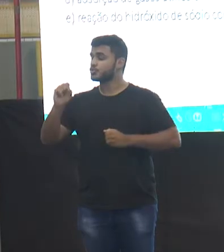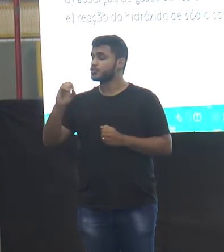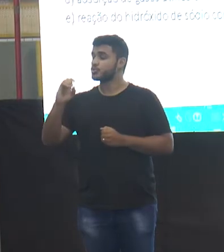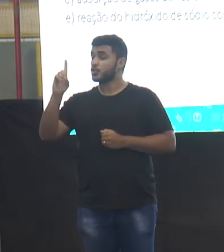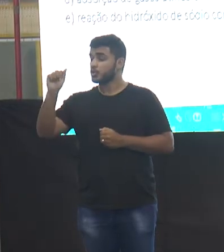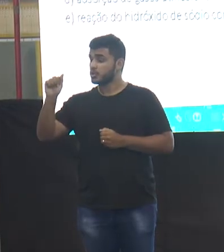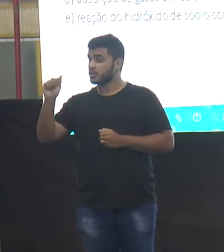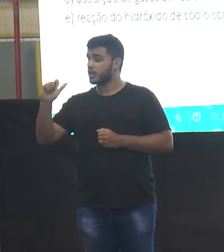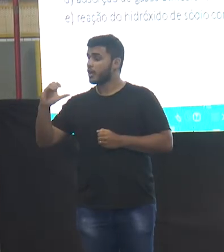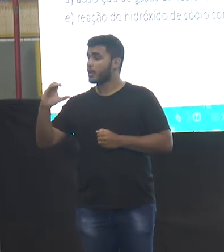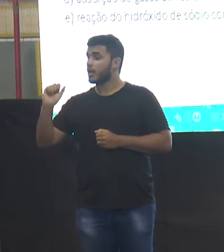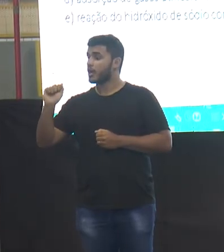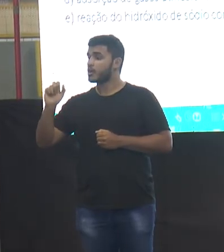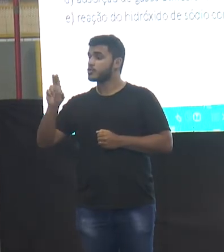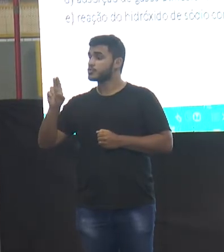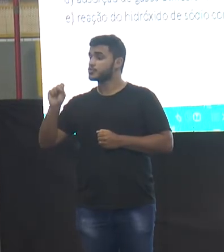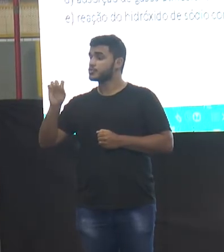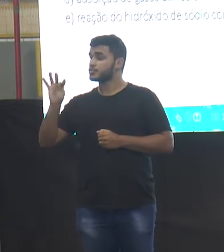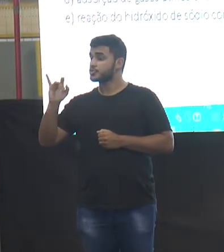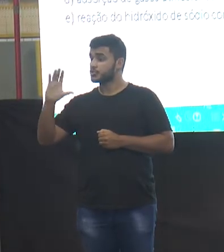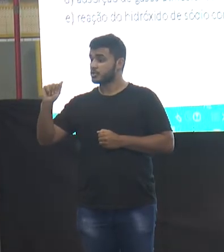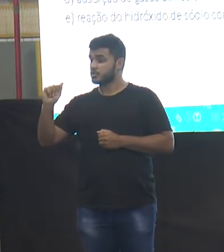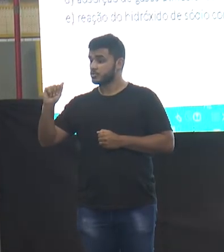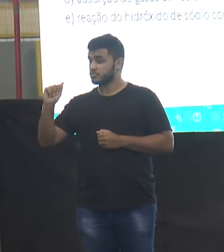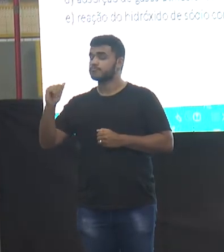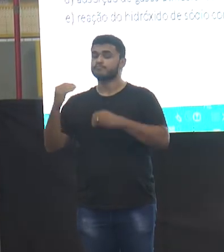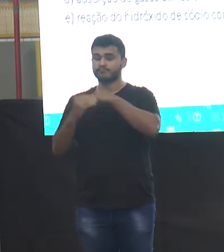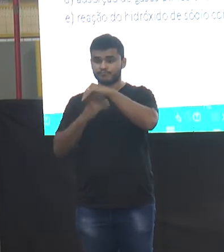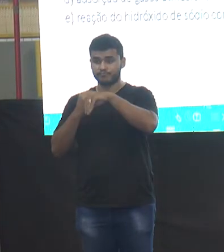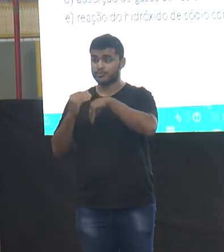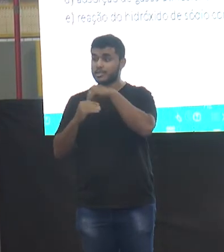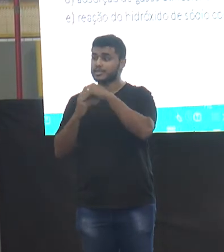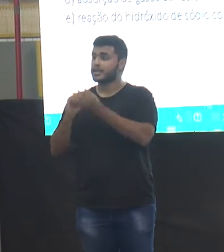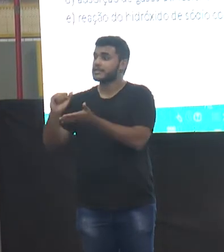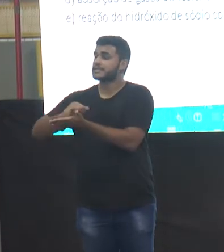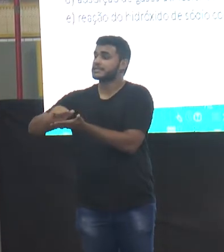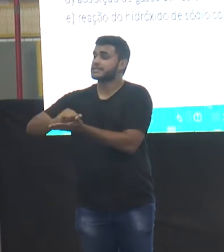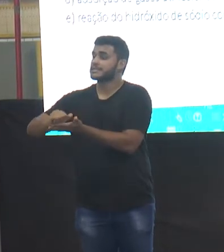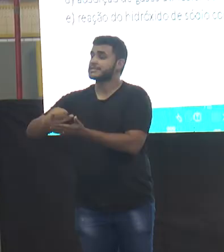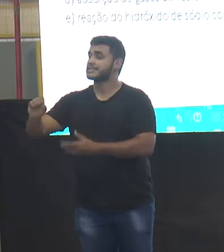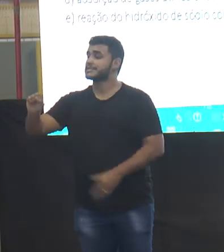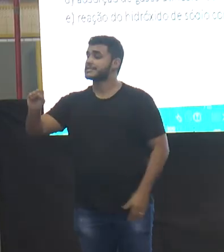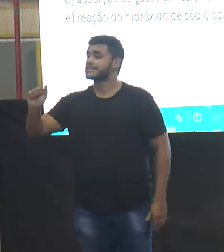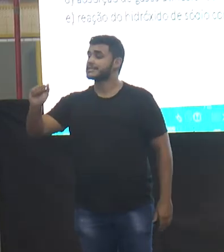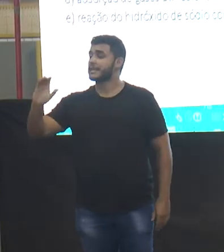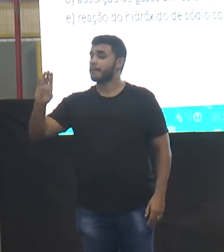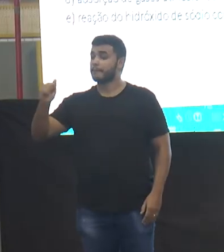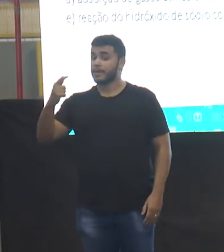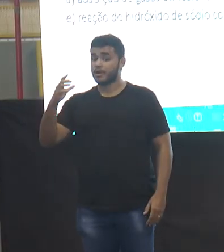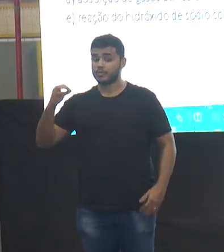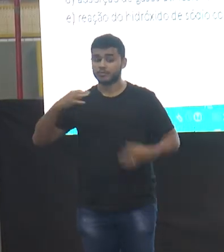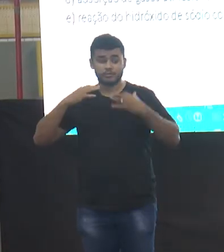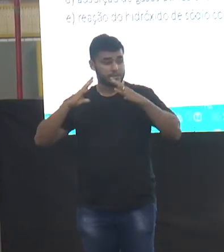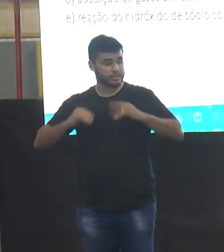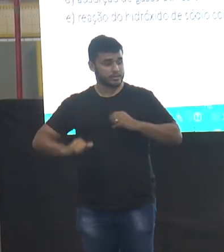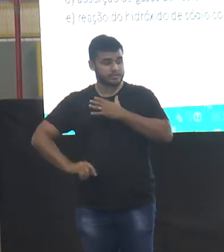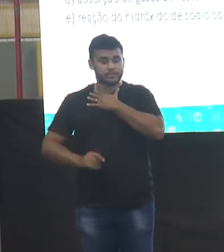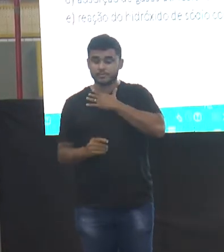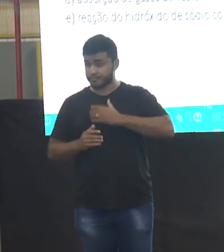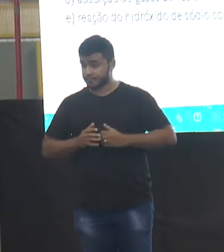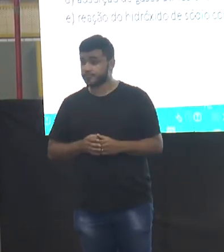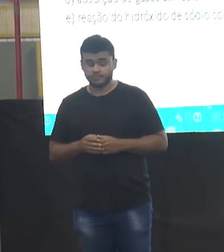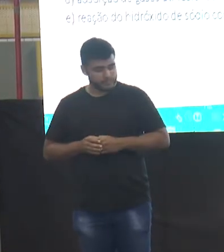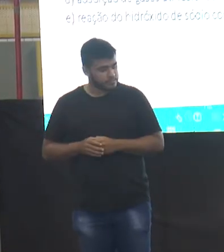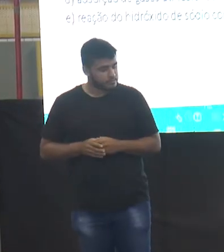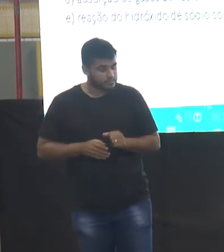Então, se eu quiser dissolver a gordura, o que é que eu vou fazer? Colocar a soda cáustica. Se